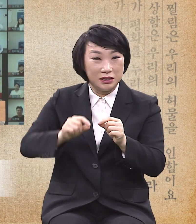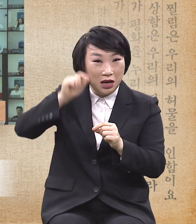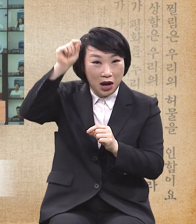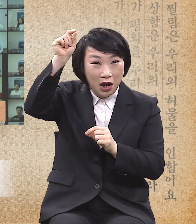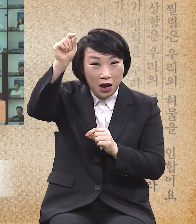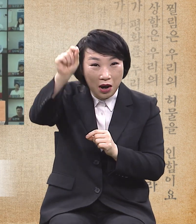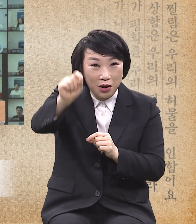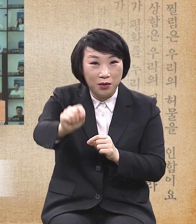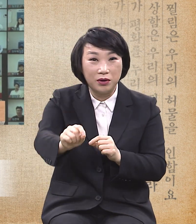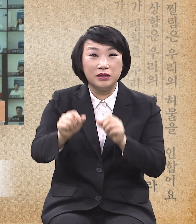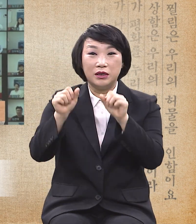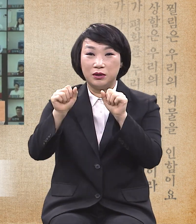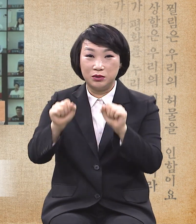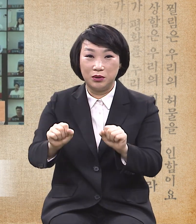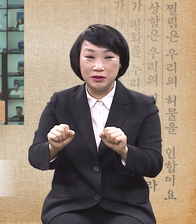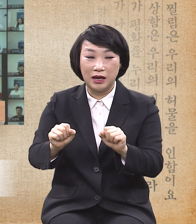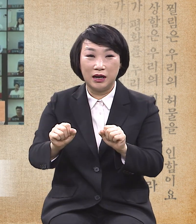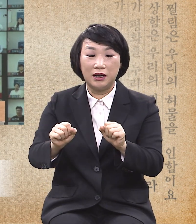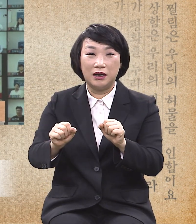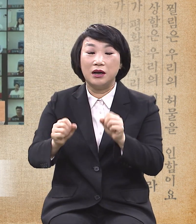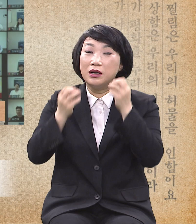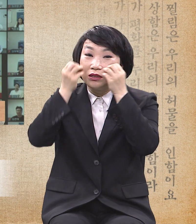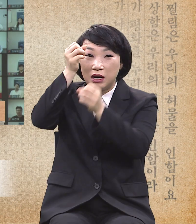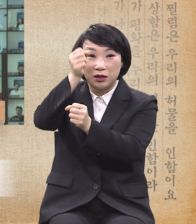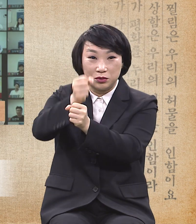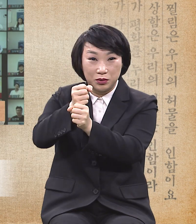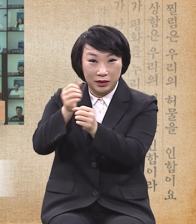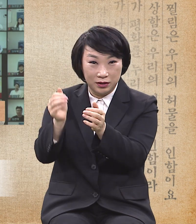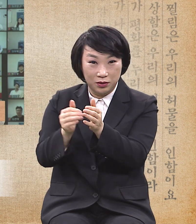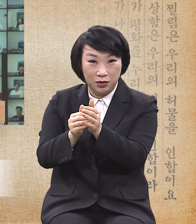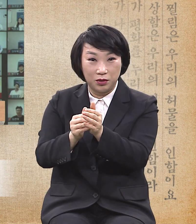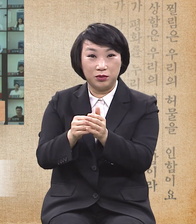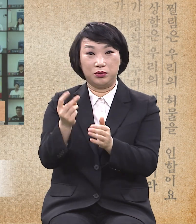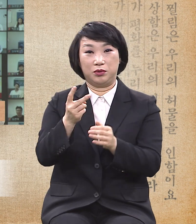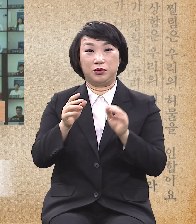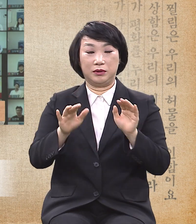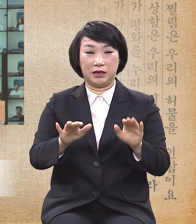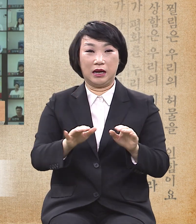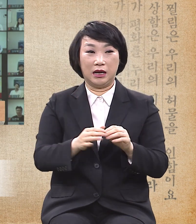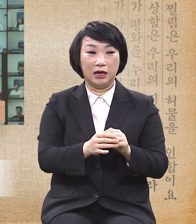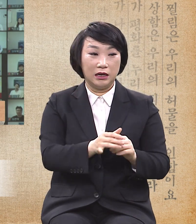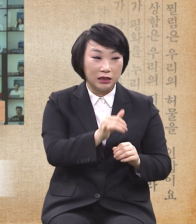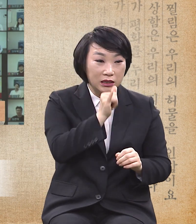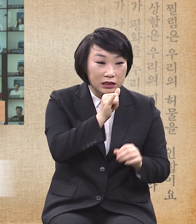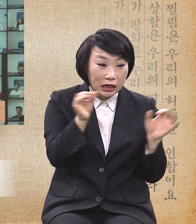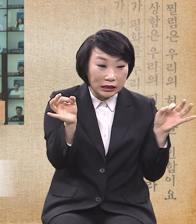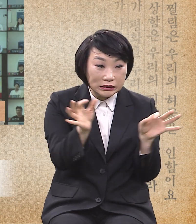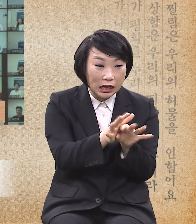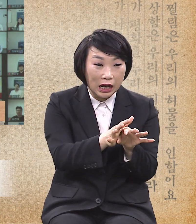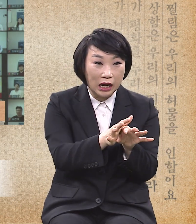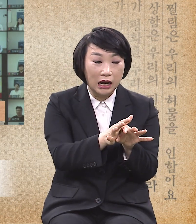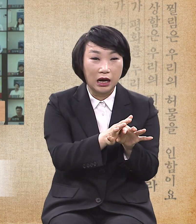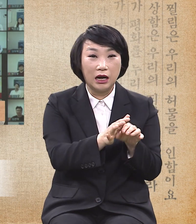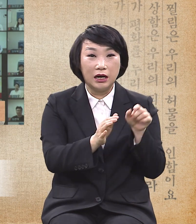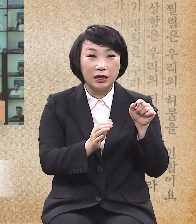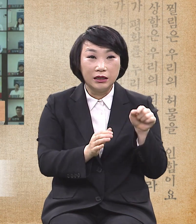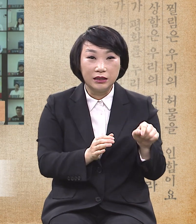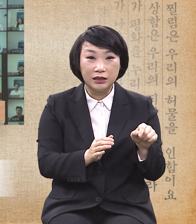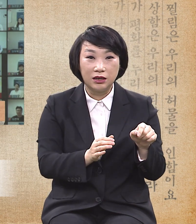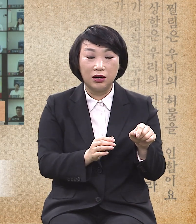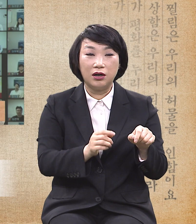영원히 존재하는 것들도 창조하셨고 또 있다 사라져 없어져